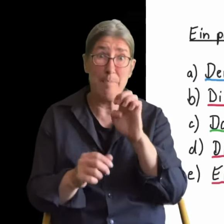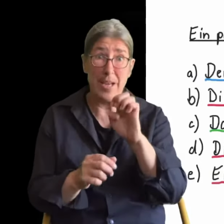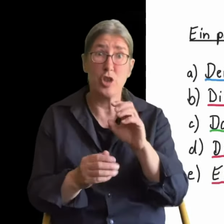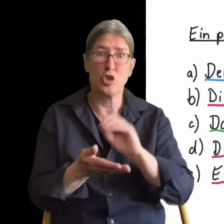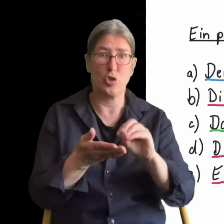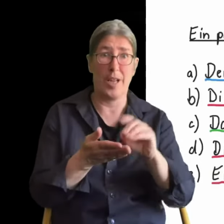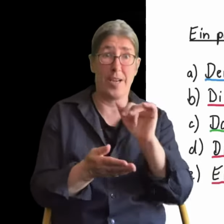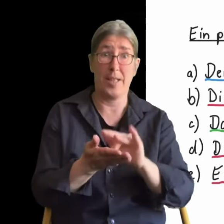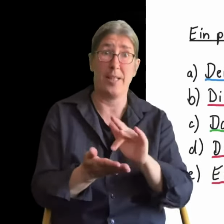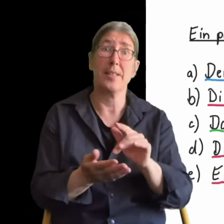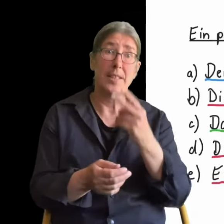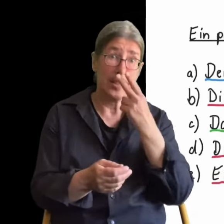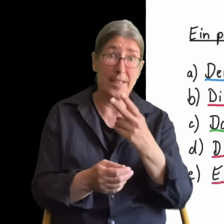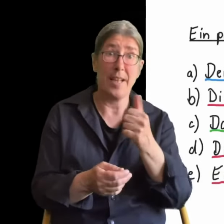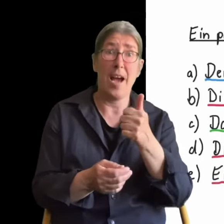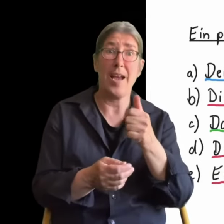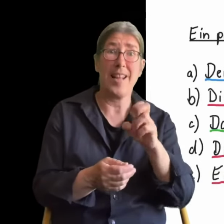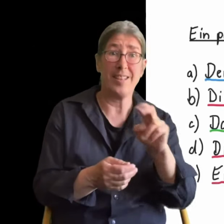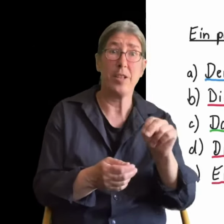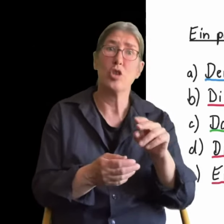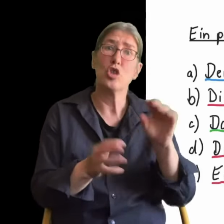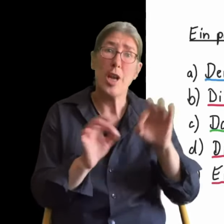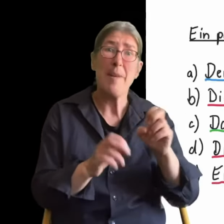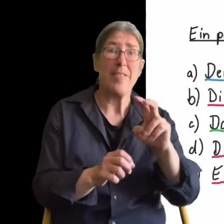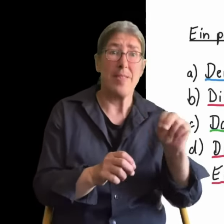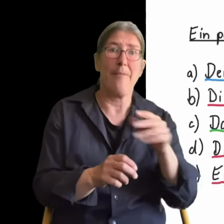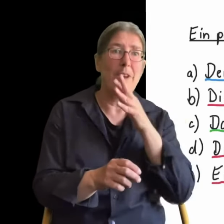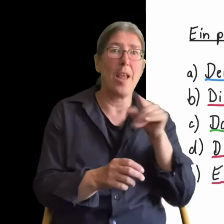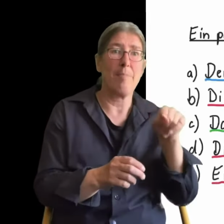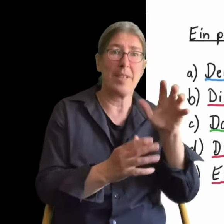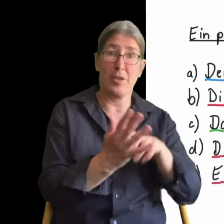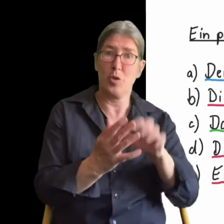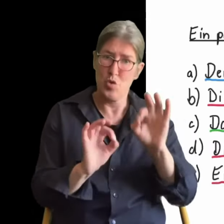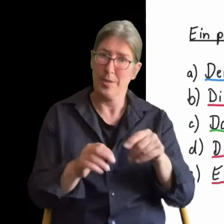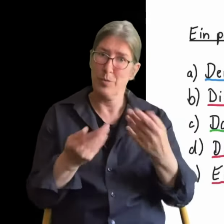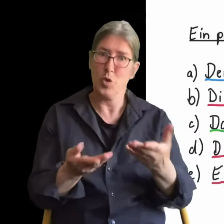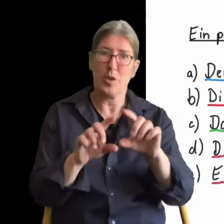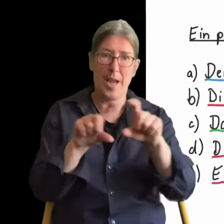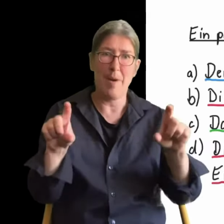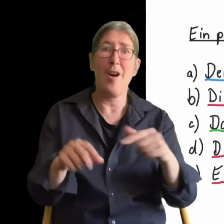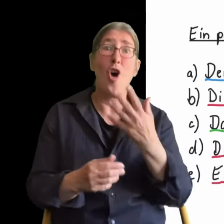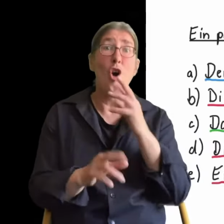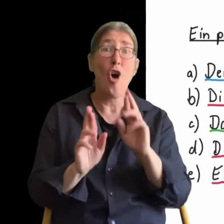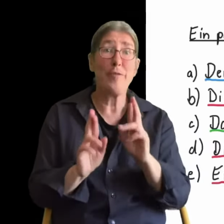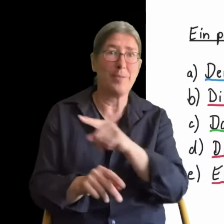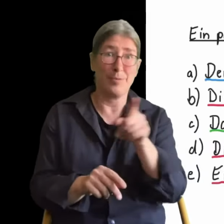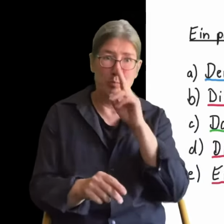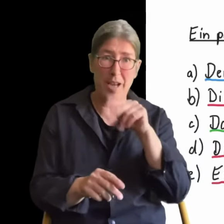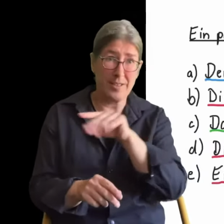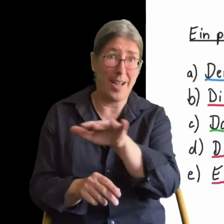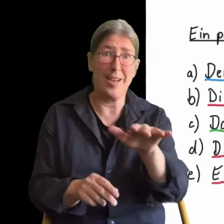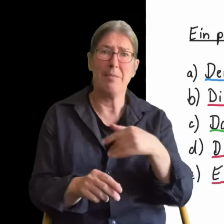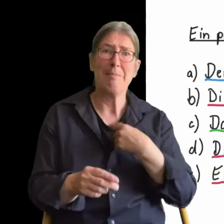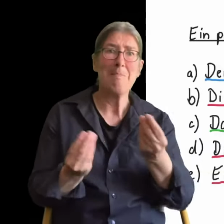Eine aufmerksame Schülerin sieht einen schlimmen Fehler im Text. Gut, das war's zu diesem Thema. Ich